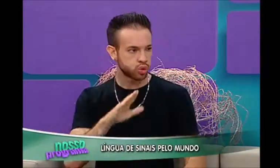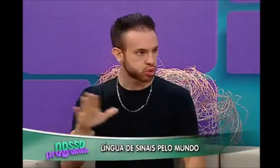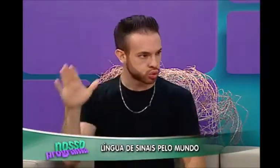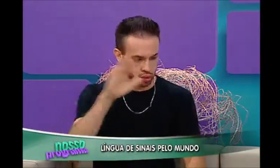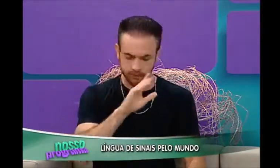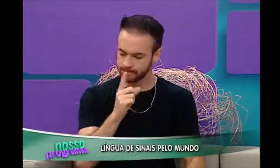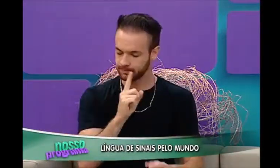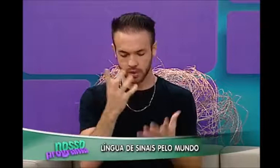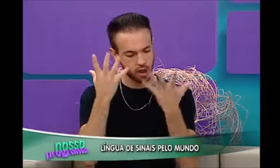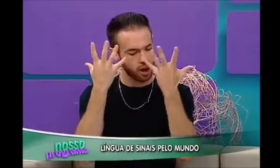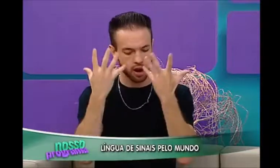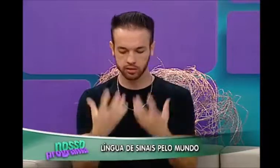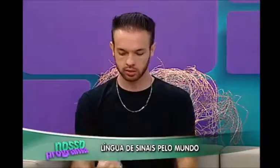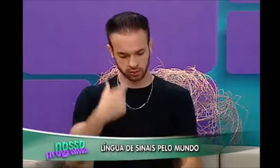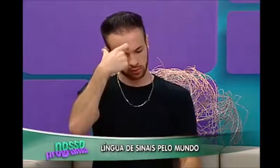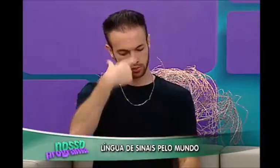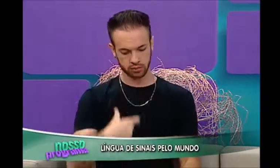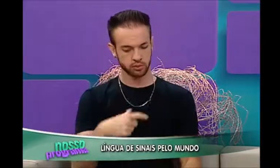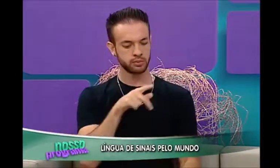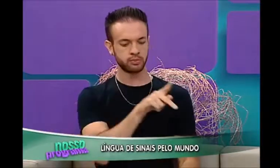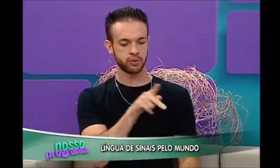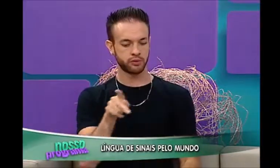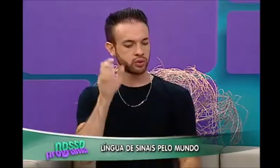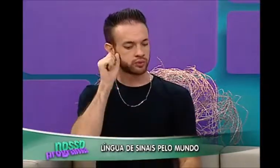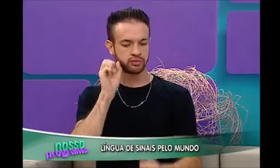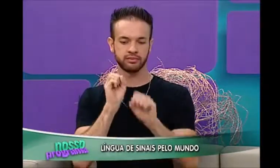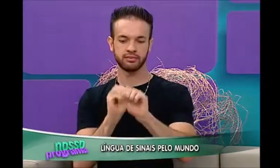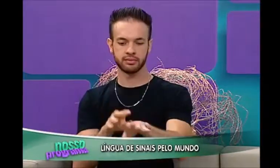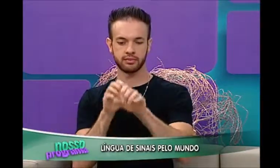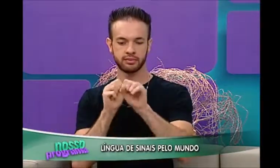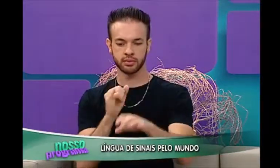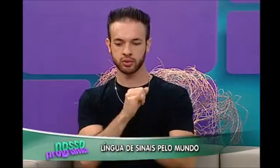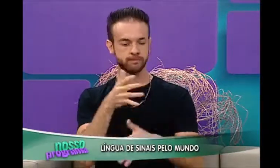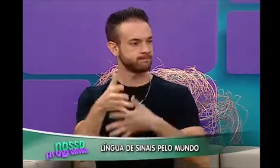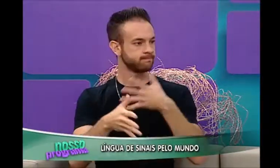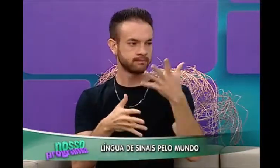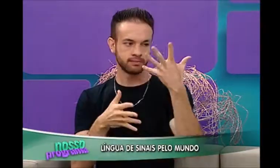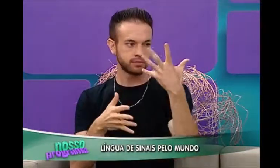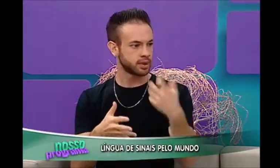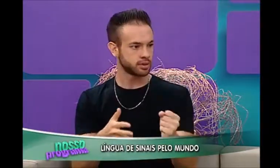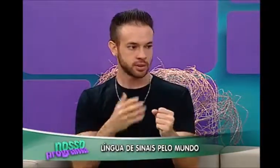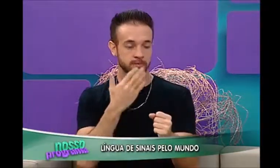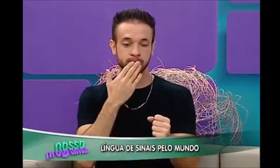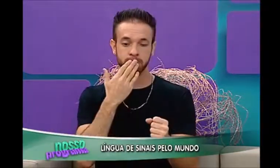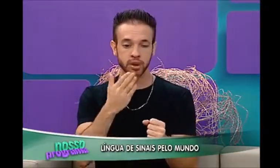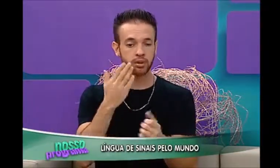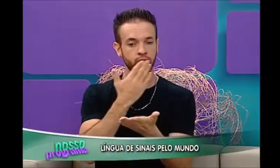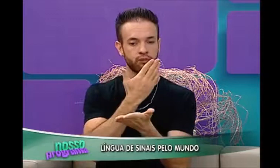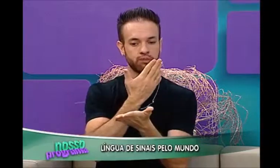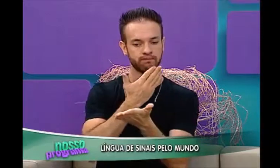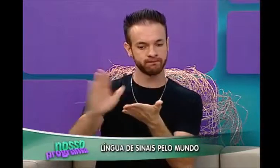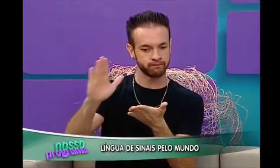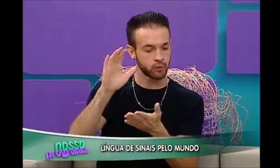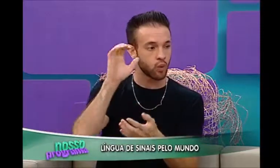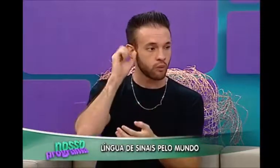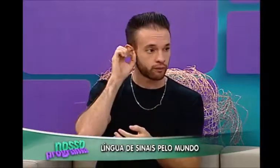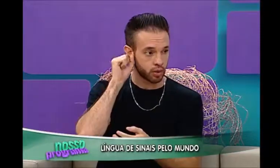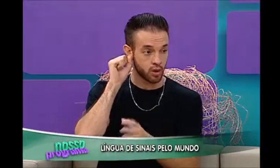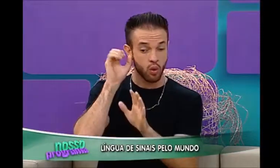o surdo não aceita, porque o surdo ele pode ser professor, né, mas assim, ele tem